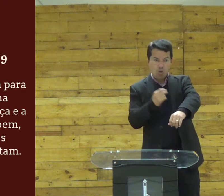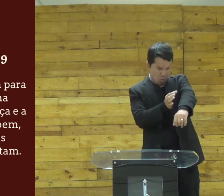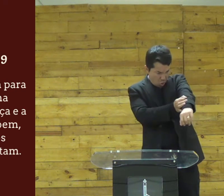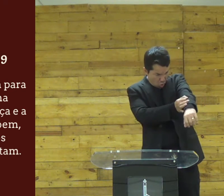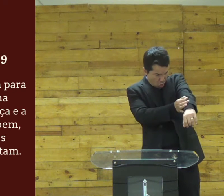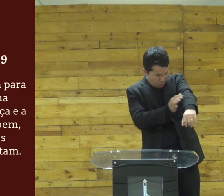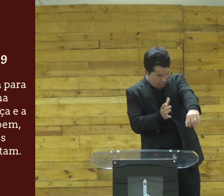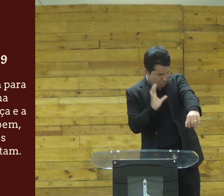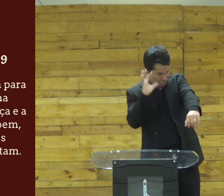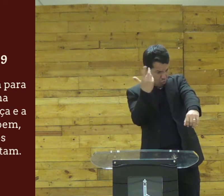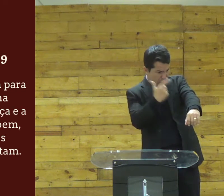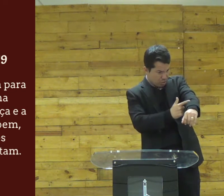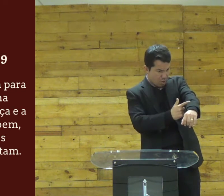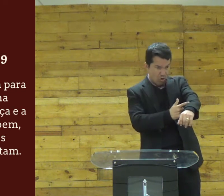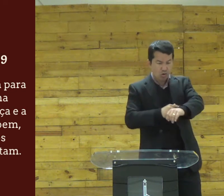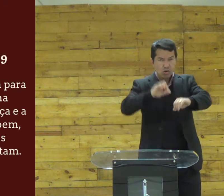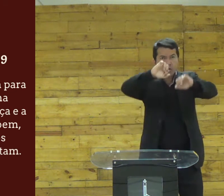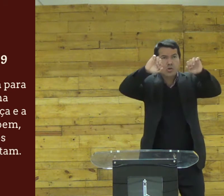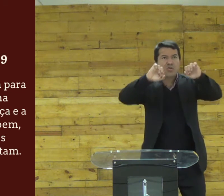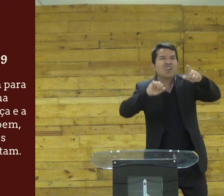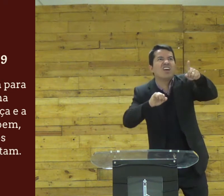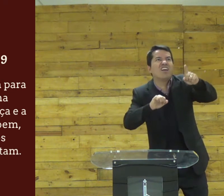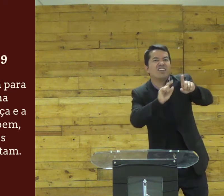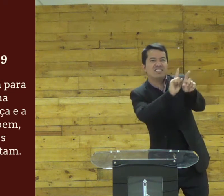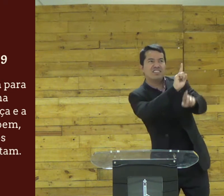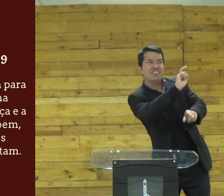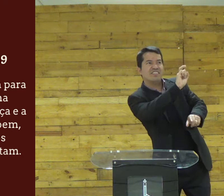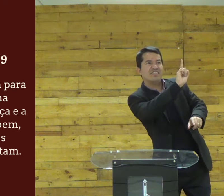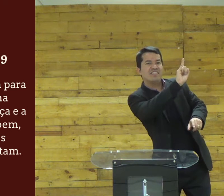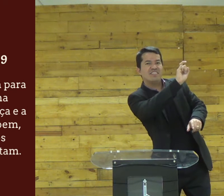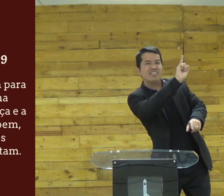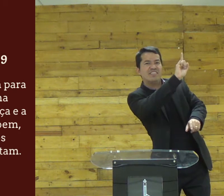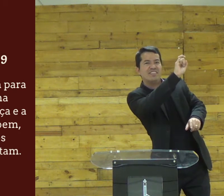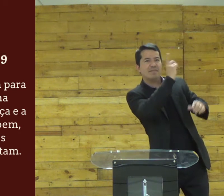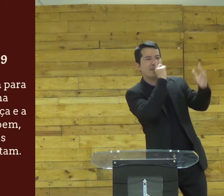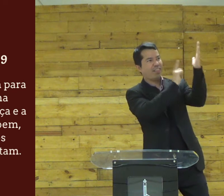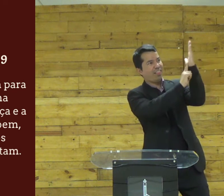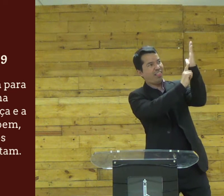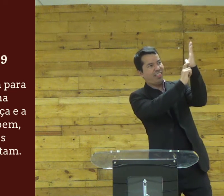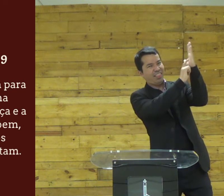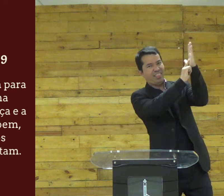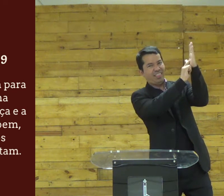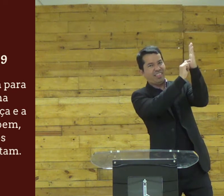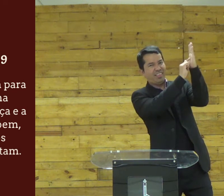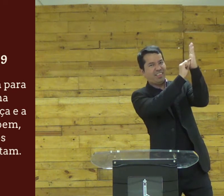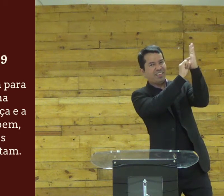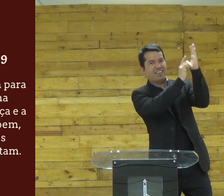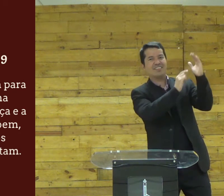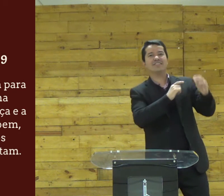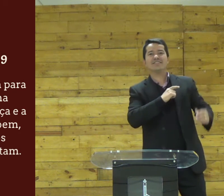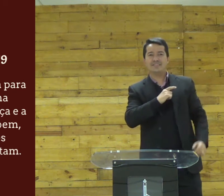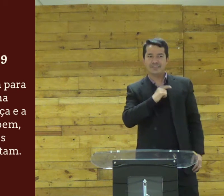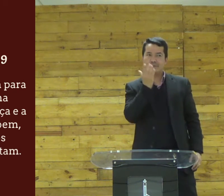nossa mas tem um buraco aqui e você vê aquela coisa subindo na parede do armário